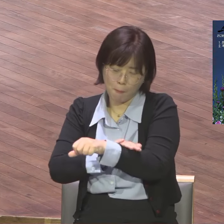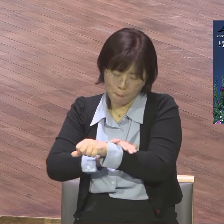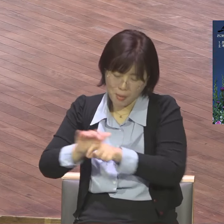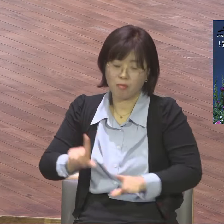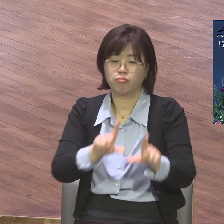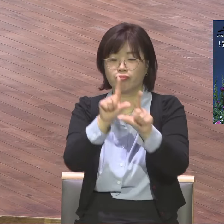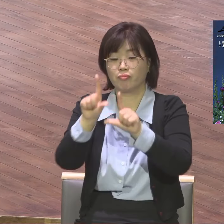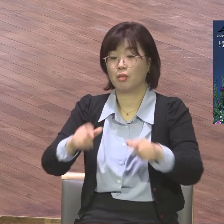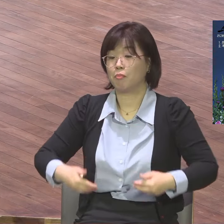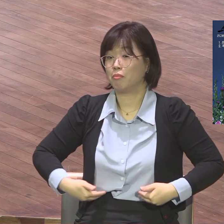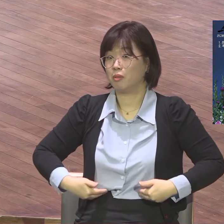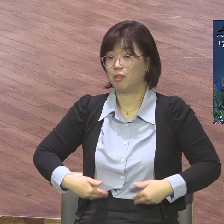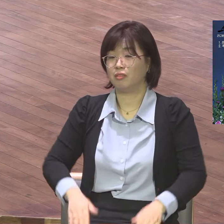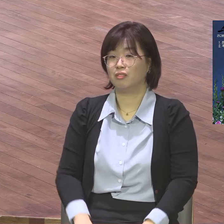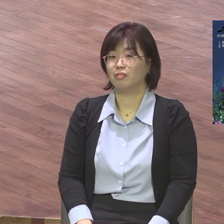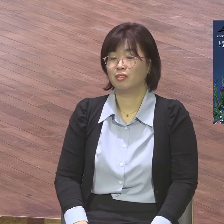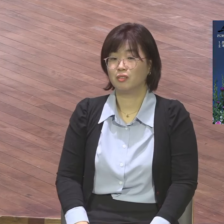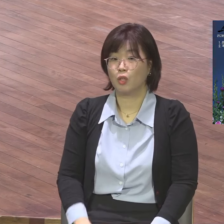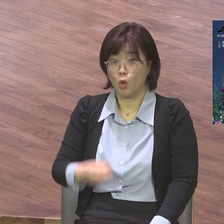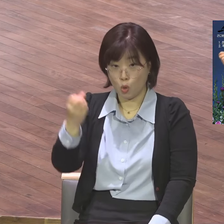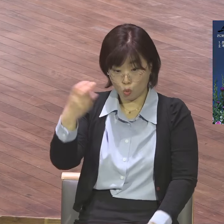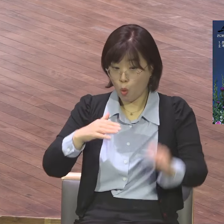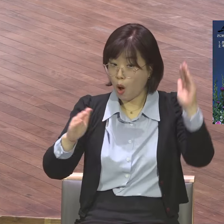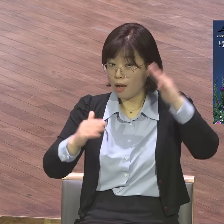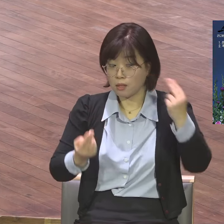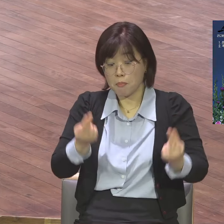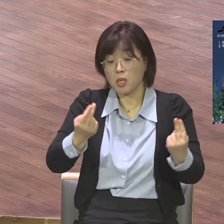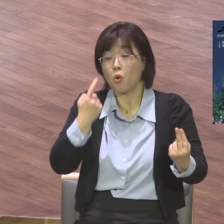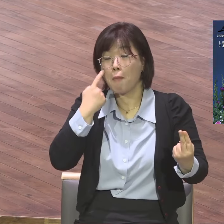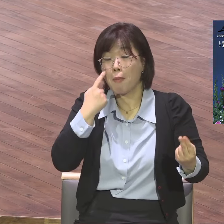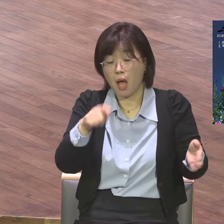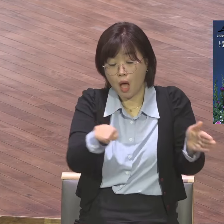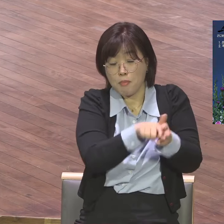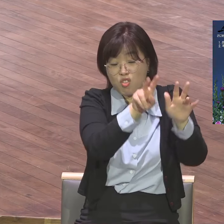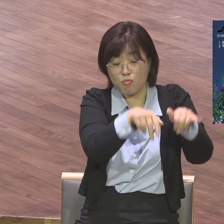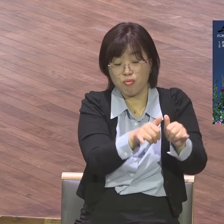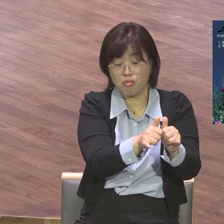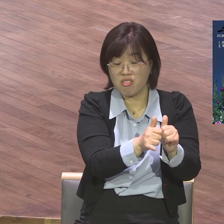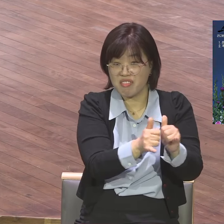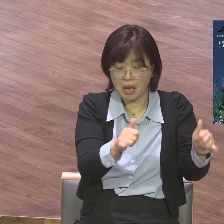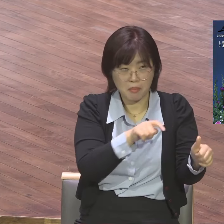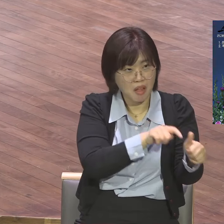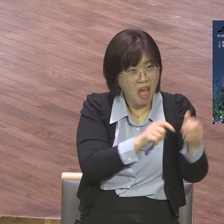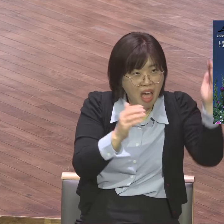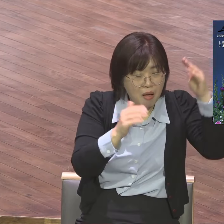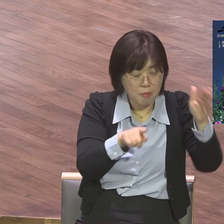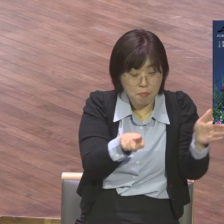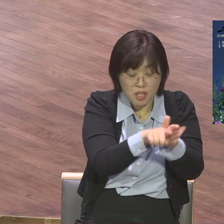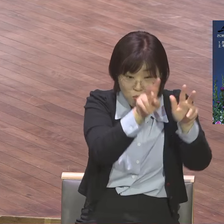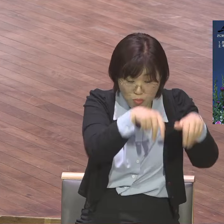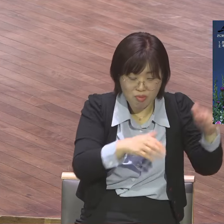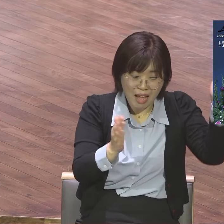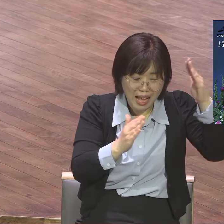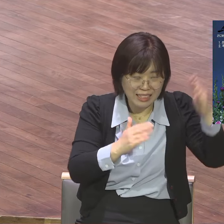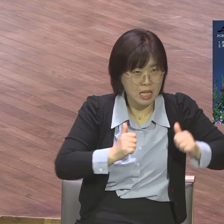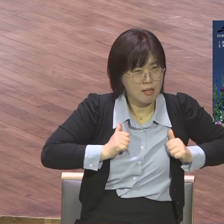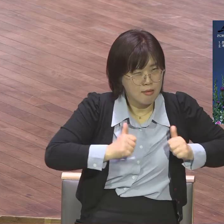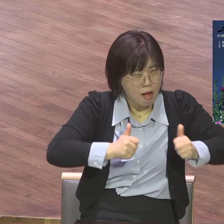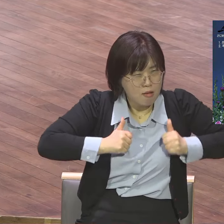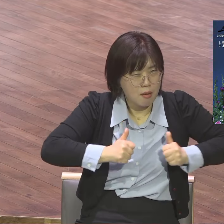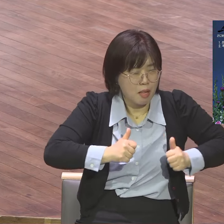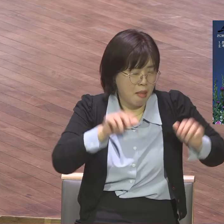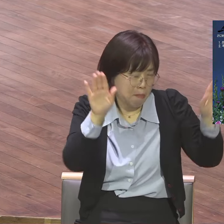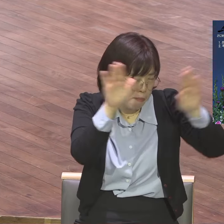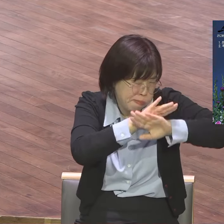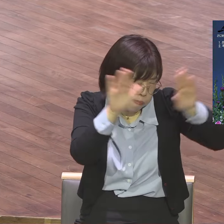나온다고 시간 다 삐죠. 왔다 갔다 시간 때 애들 밤을 새 공부하는데 따라갈 수 있어요? 사업하는 사람이 사업하는 사람들 맨날 범하시게